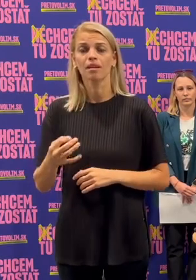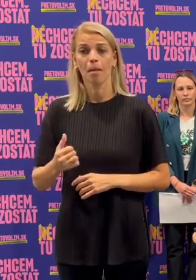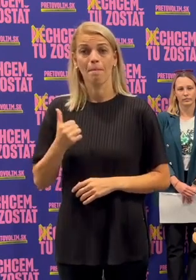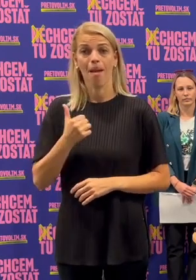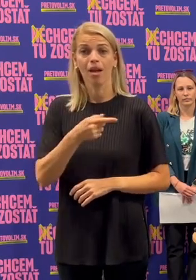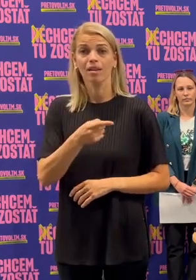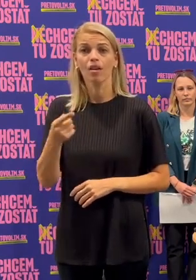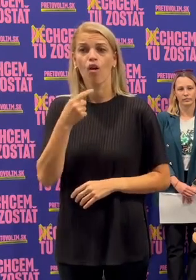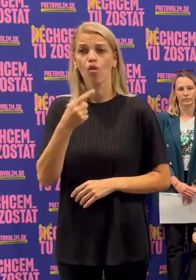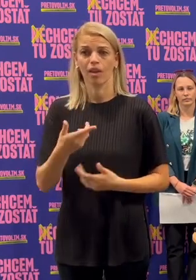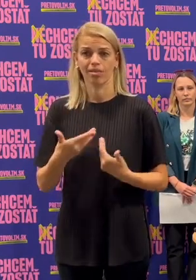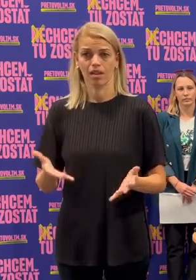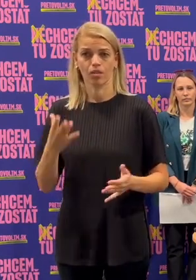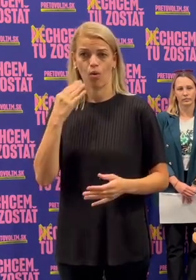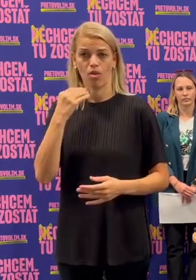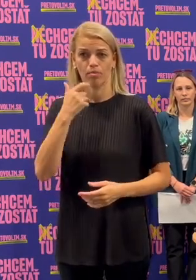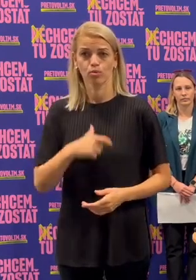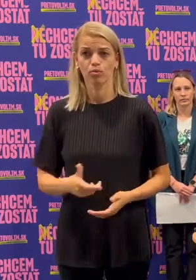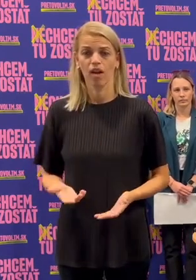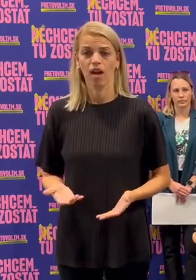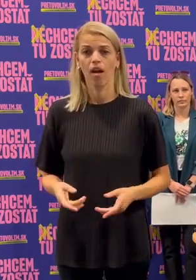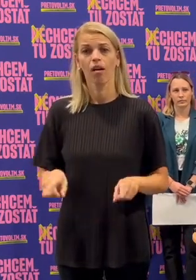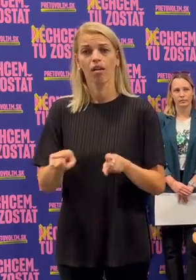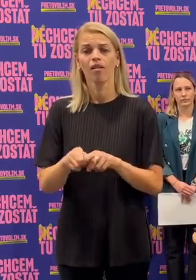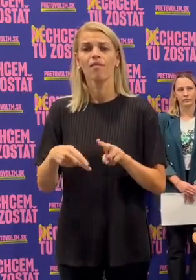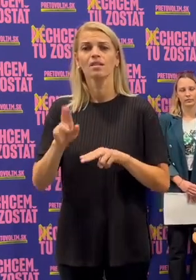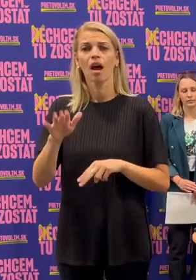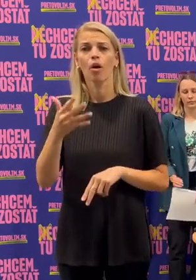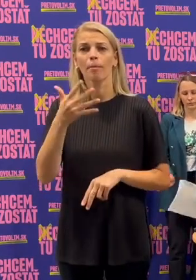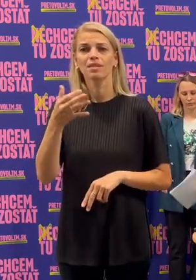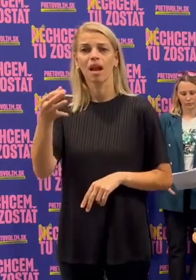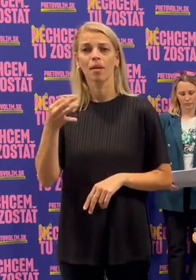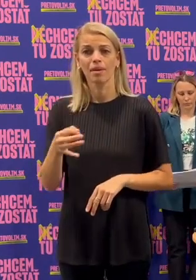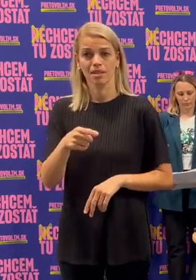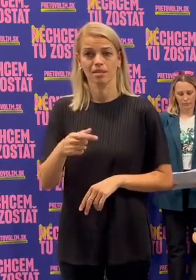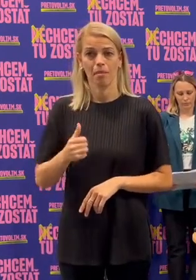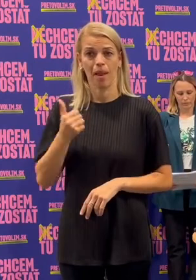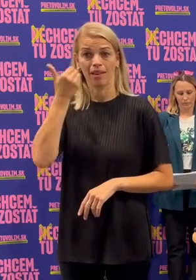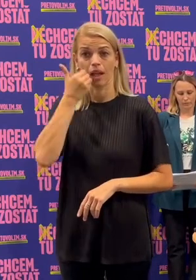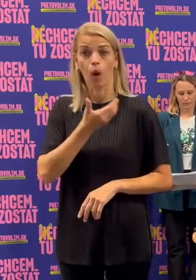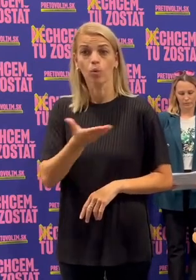že nikto ma tu nepočúva, a zároveň viac ako 50% z týchto mladých ľudí